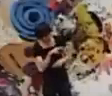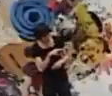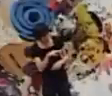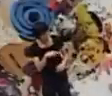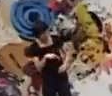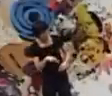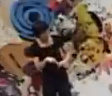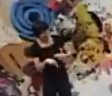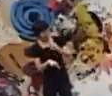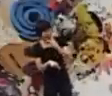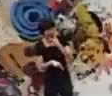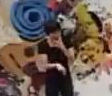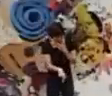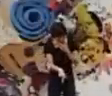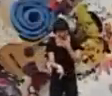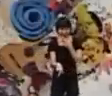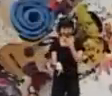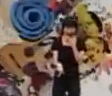佢，